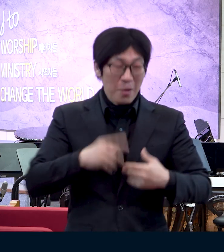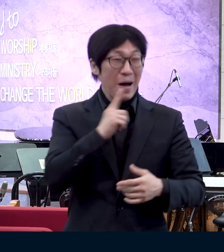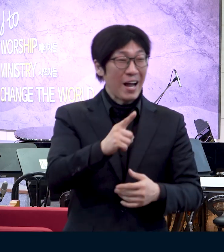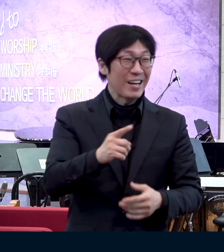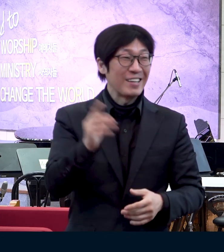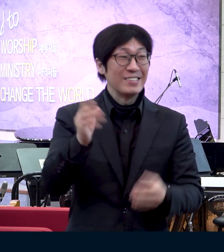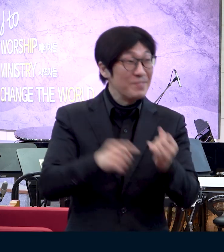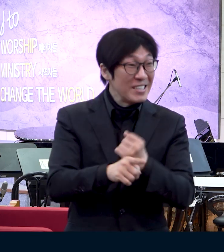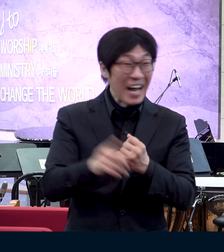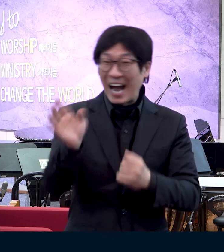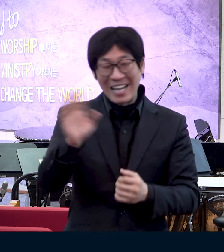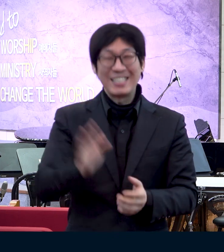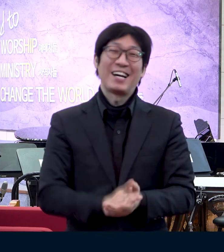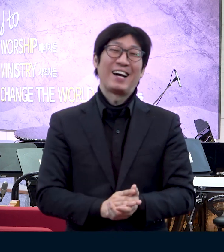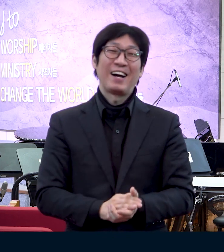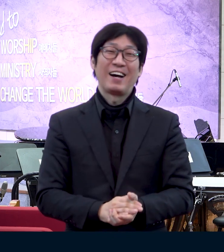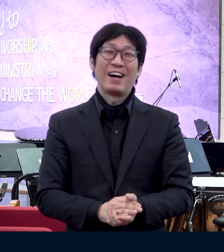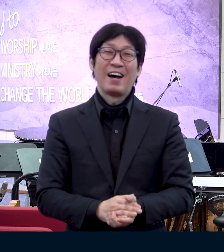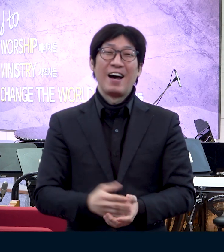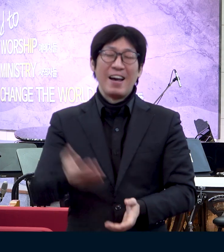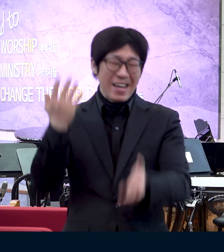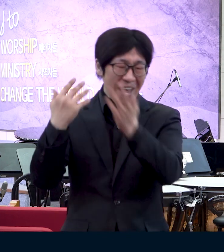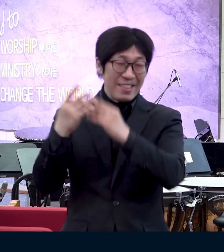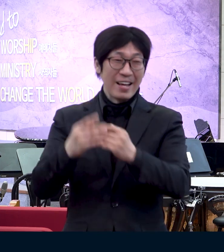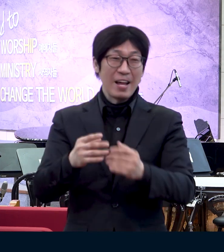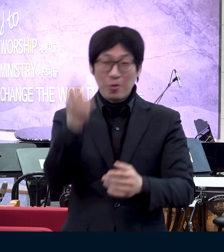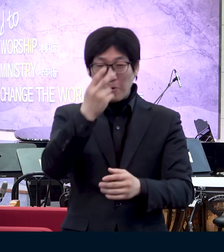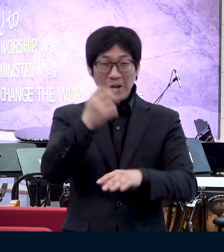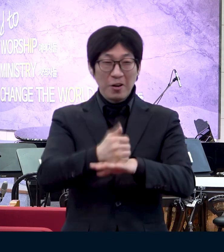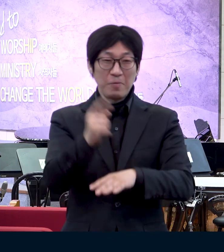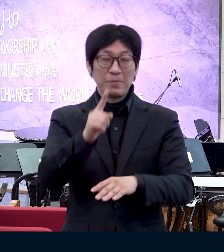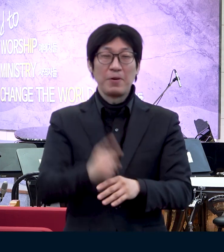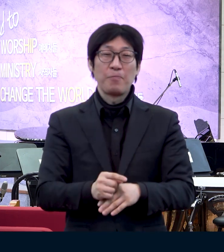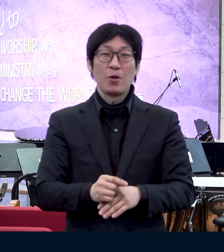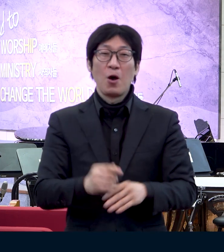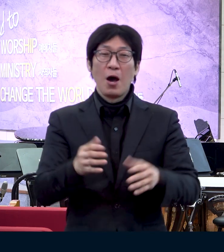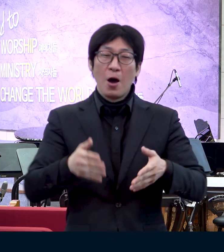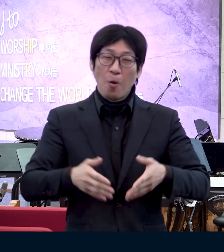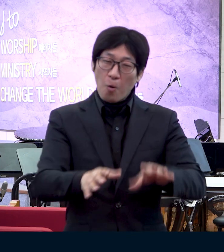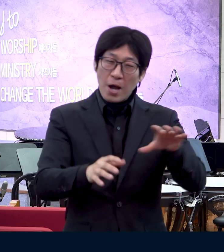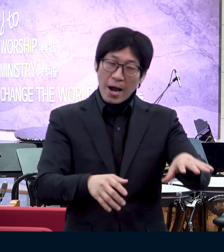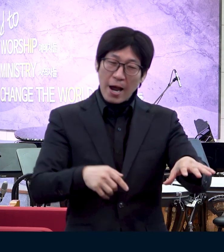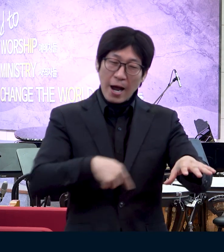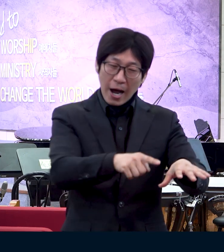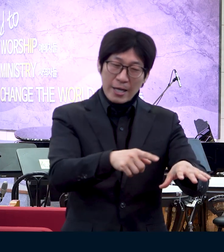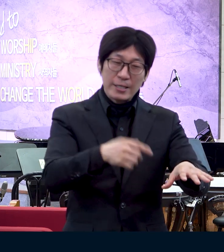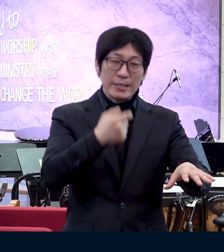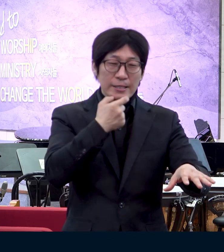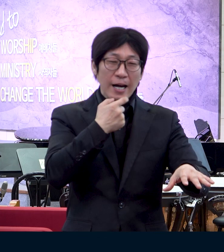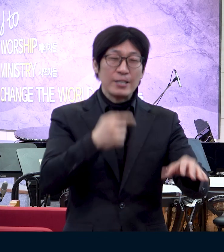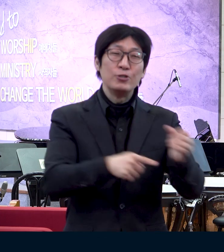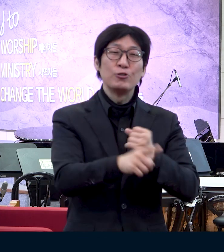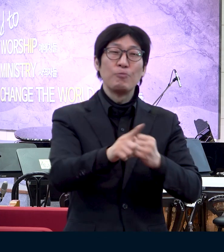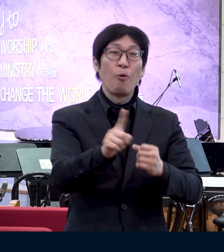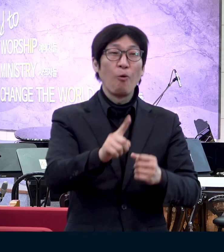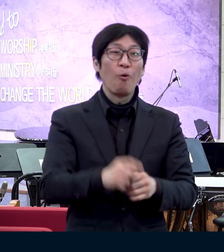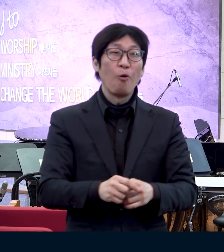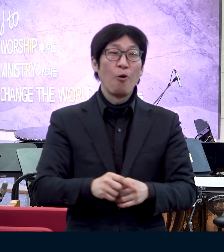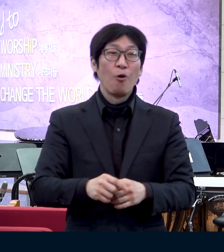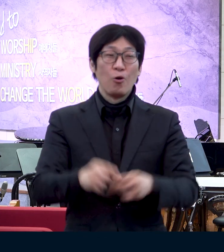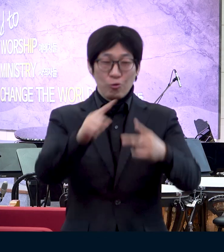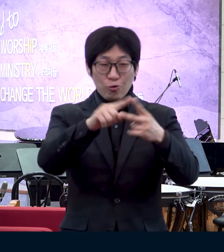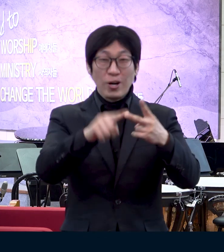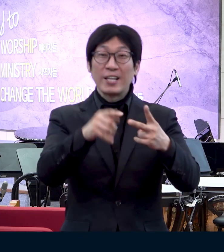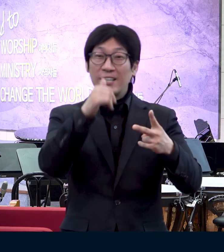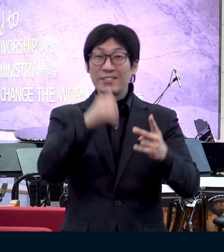몇 년 전에 보니까 명절이 돼서 고향에 가기 싫은 이유, 가면 자꾸 질문들을 해서 가기 싫다. 그게 두